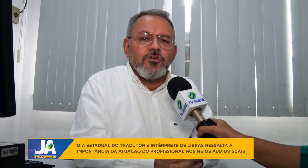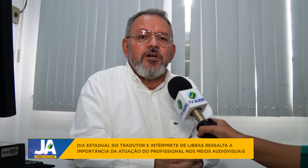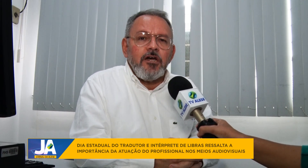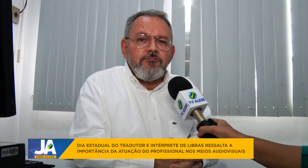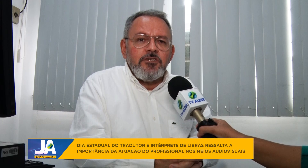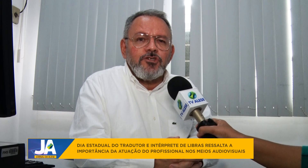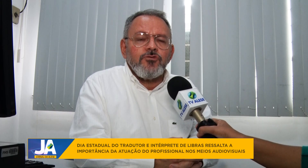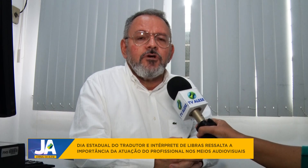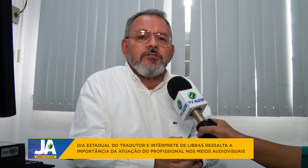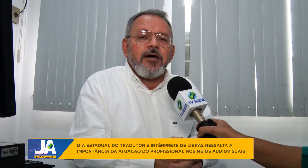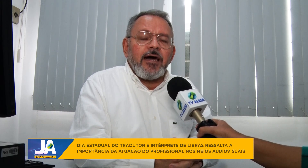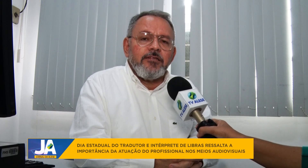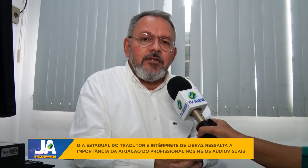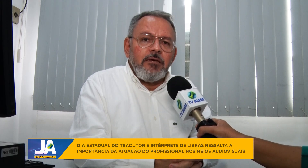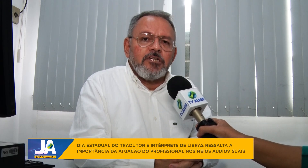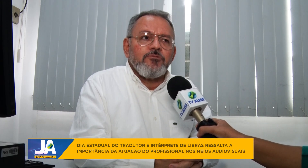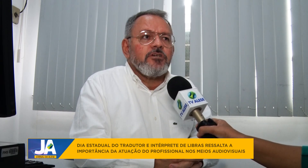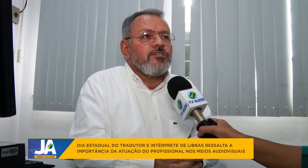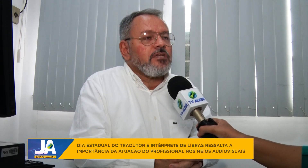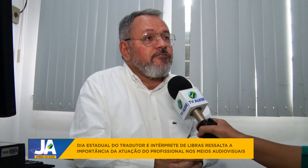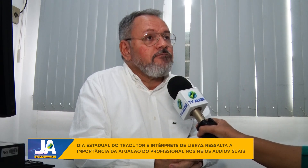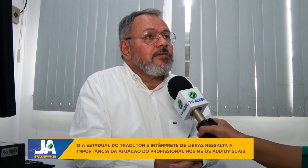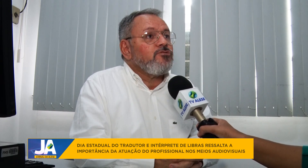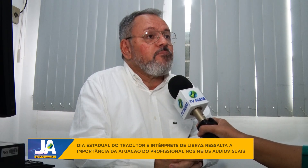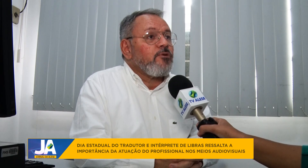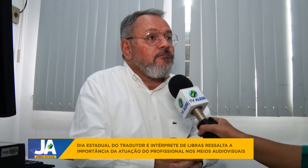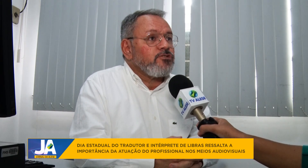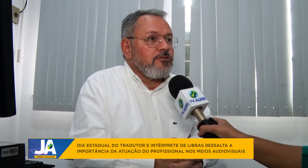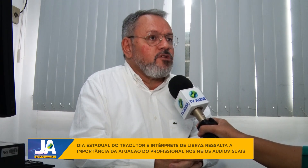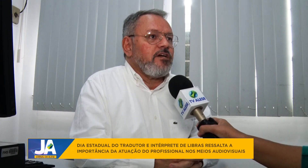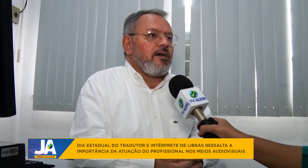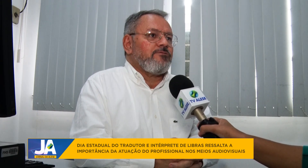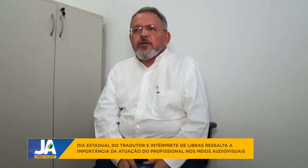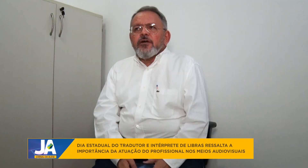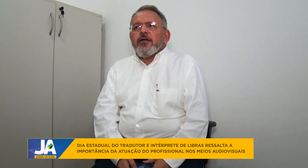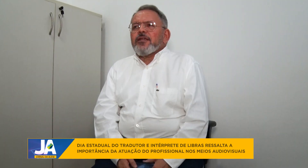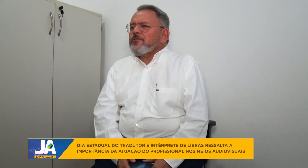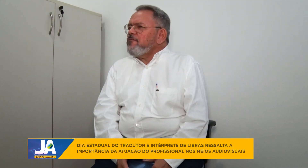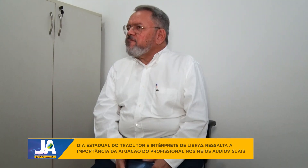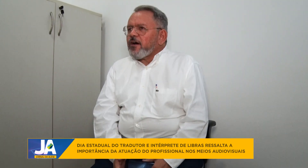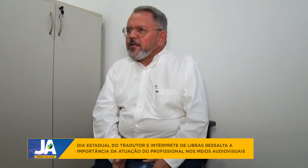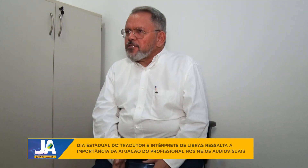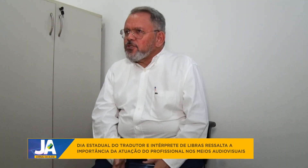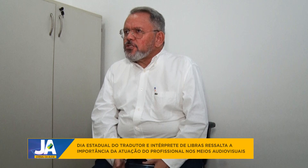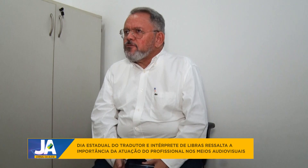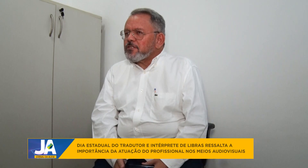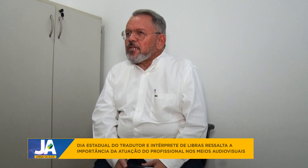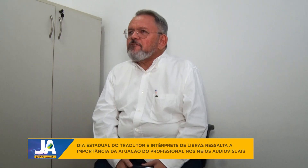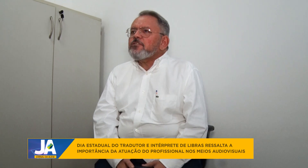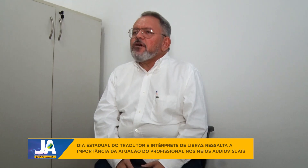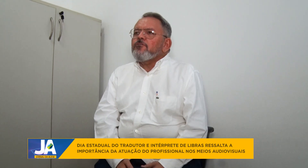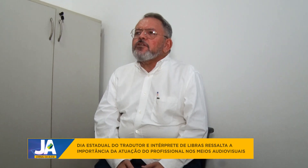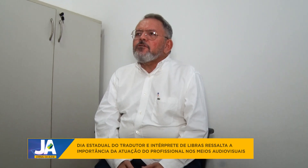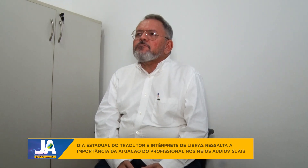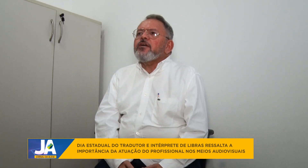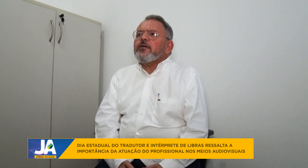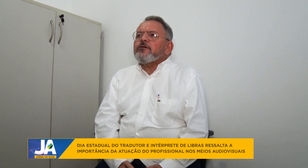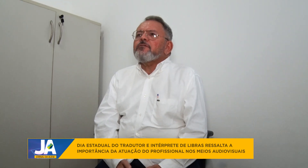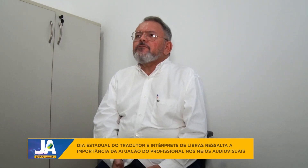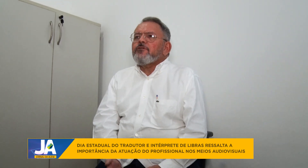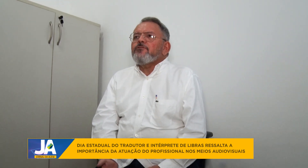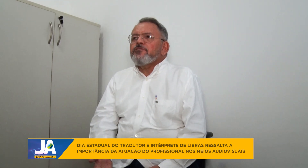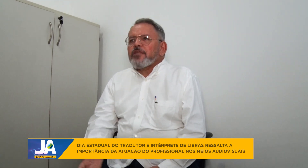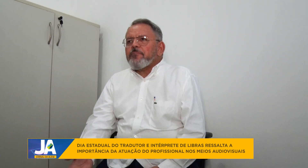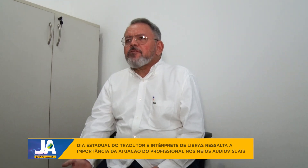fazer concurso, é um nicho na área de libras, porque está faltando profissional no mercado. Ele ressalta a importância de iniciativas